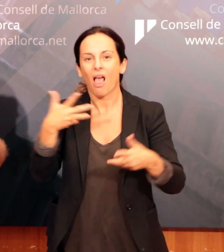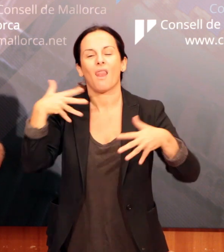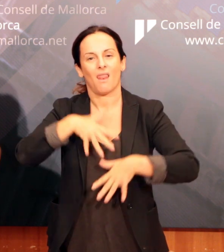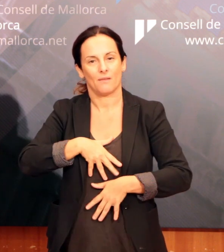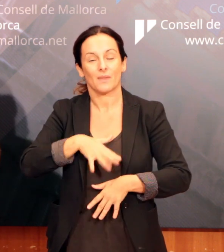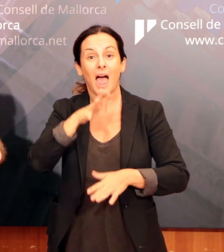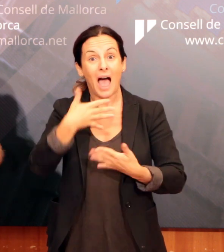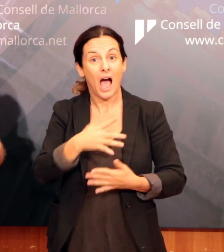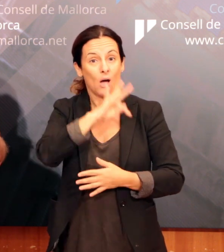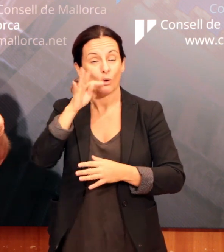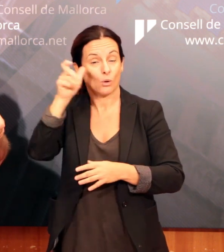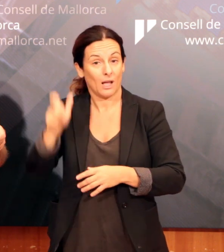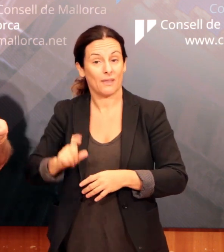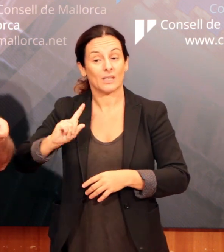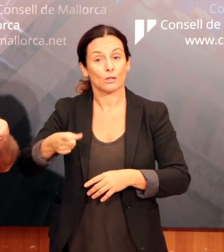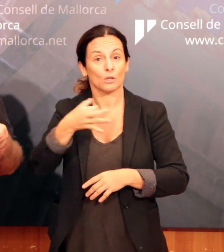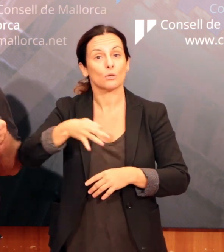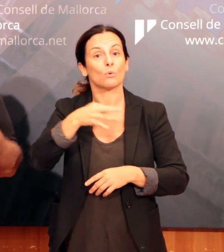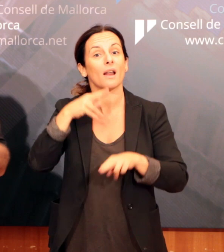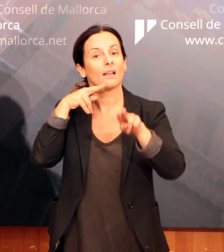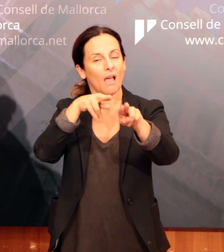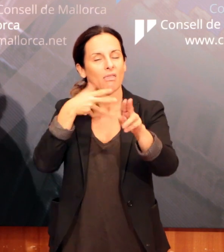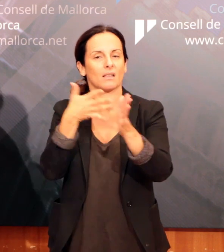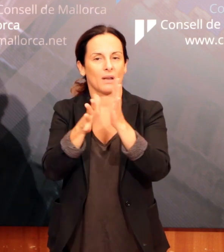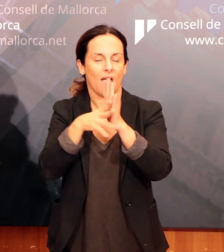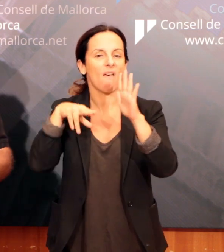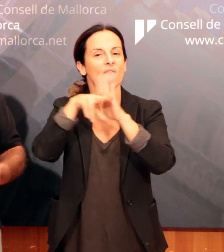manera, us explicarà un poc com ho fem.